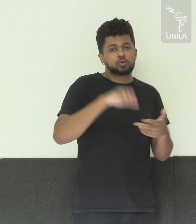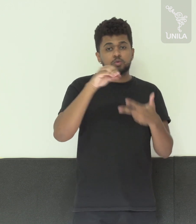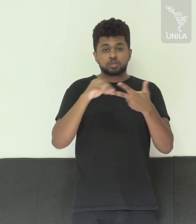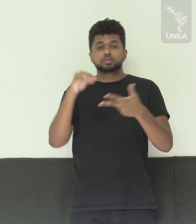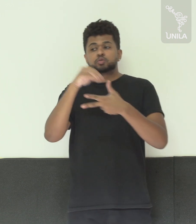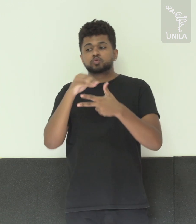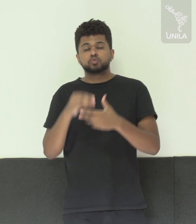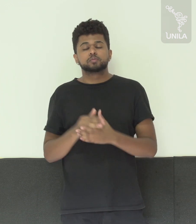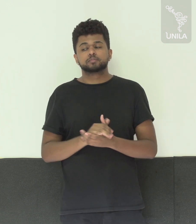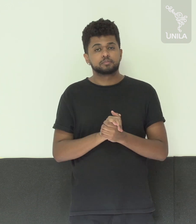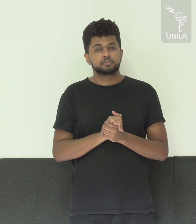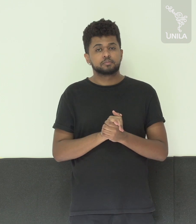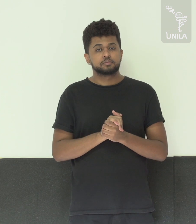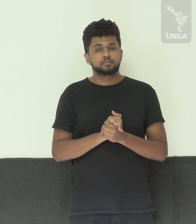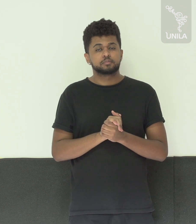SISU.